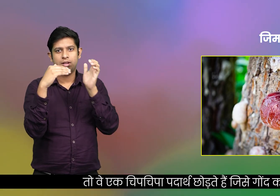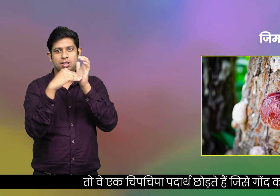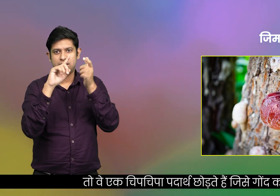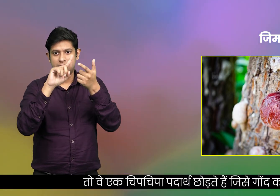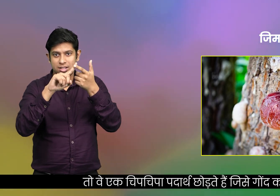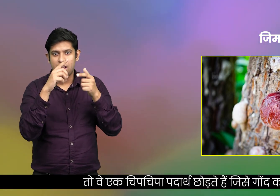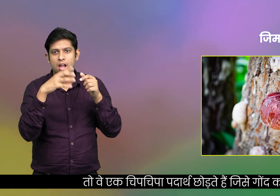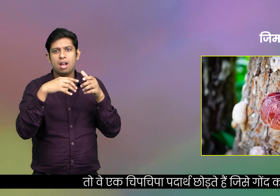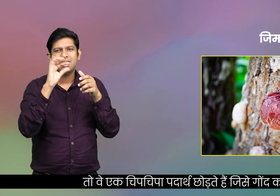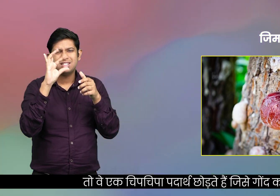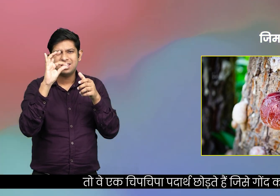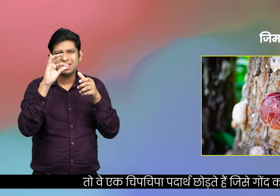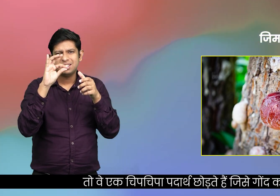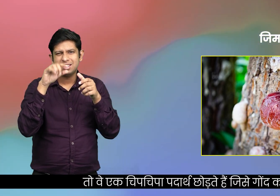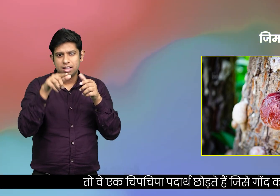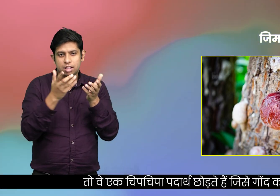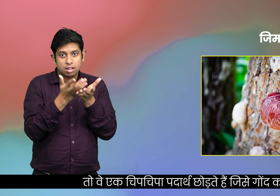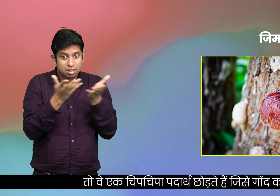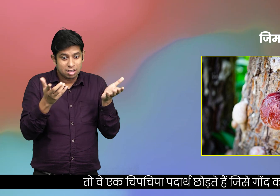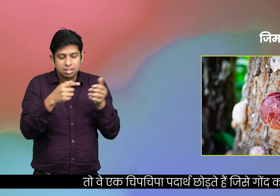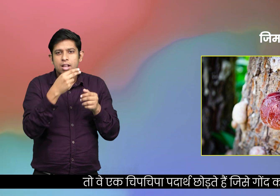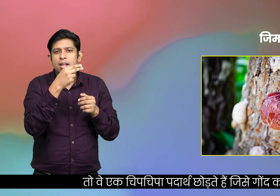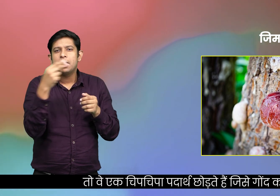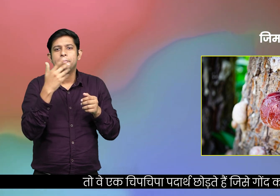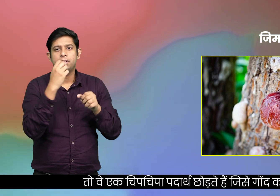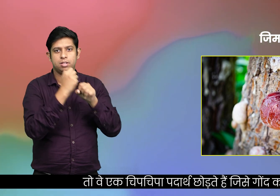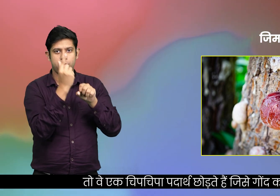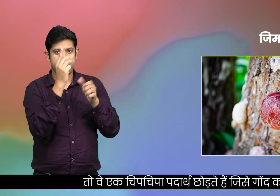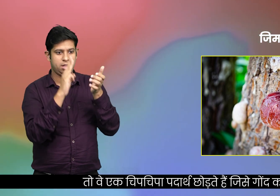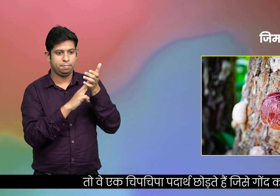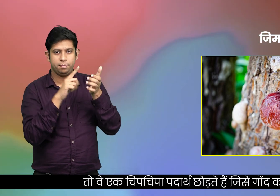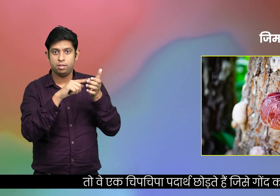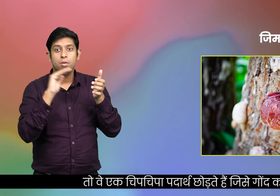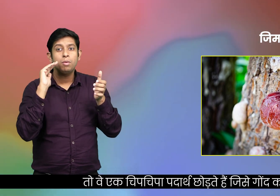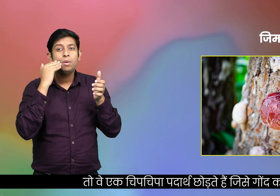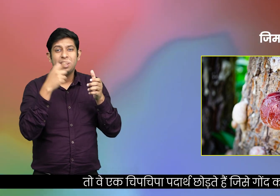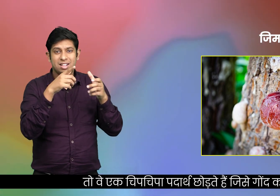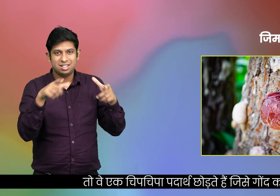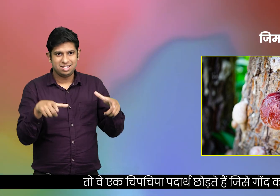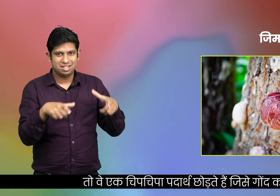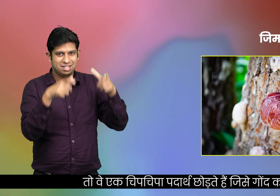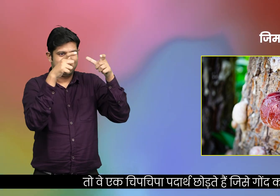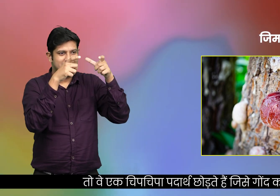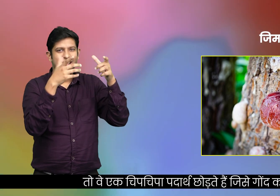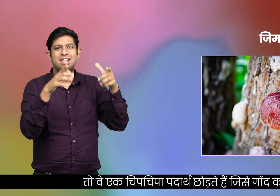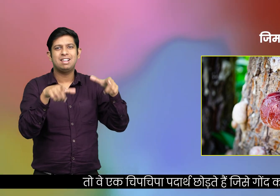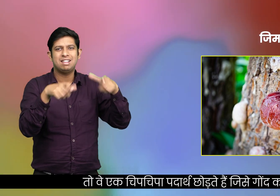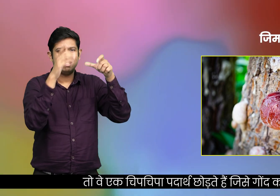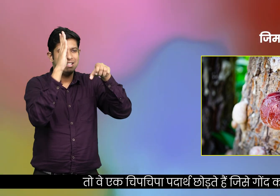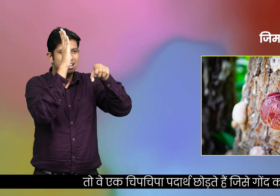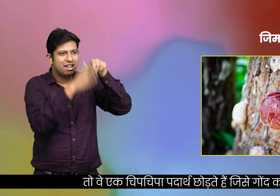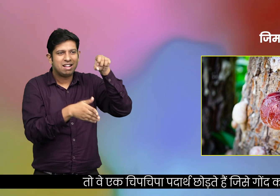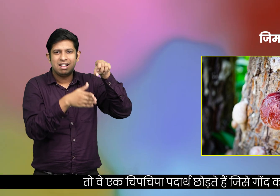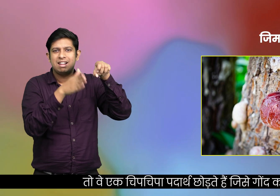एक चिपचिपा पदार्थ छोड़ते हैं जिसे गोंद कहा जाता है।